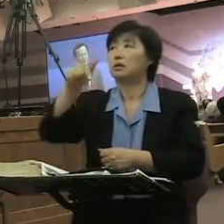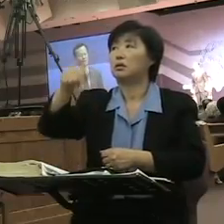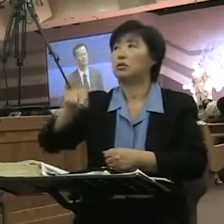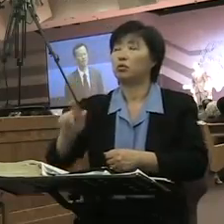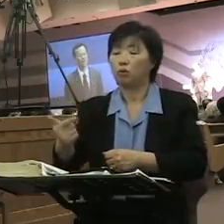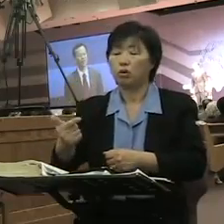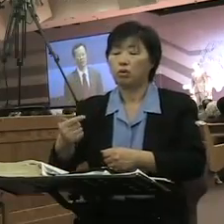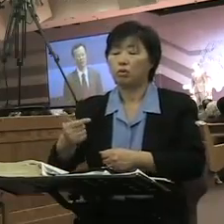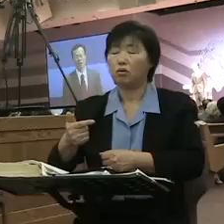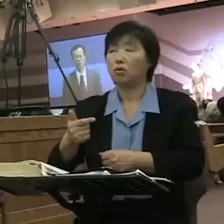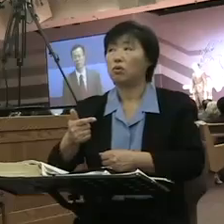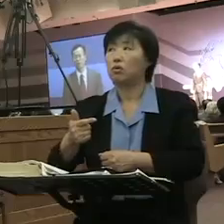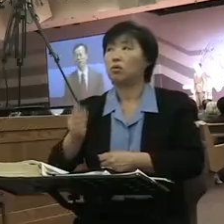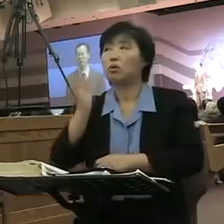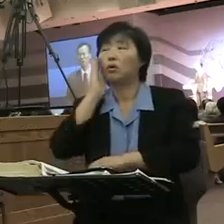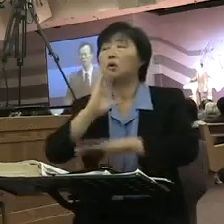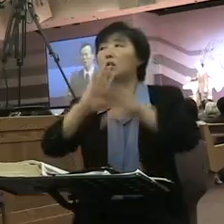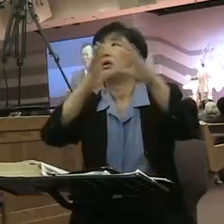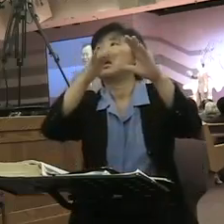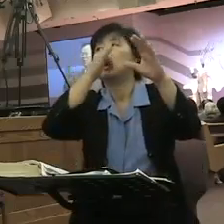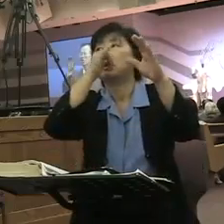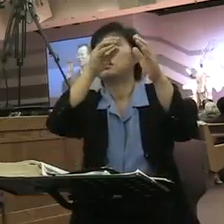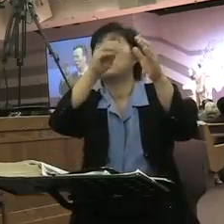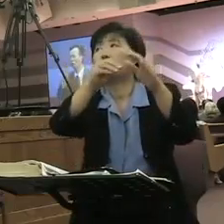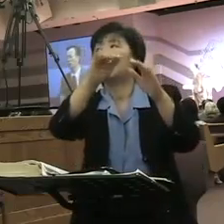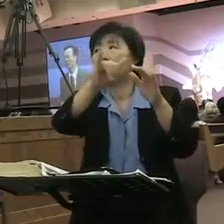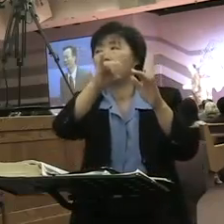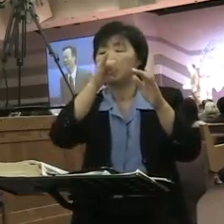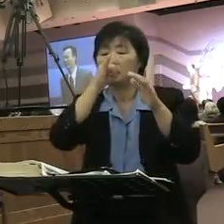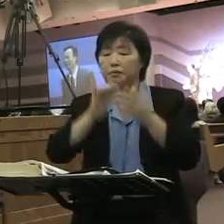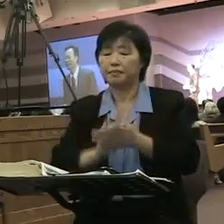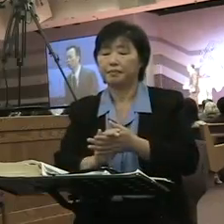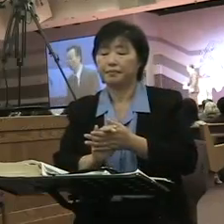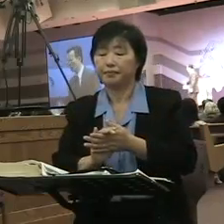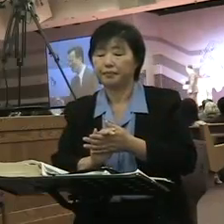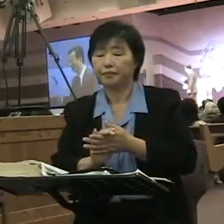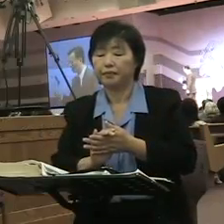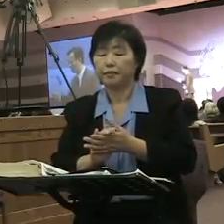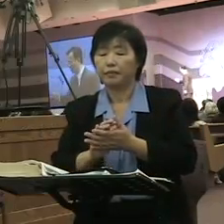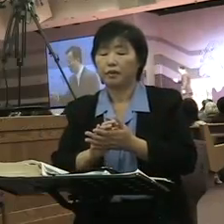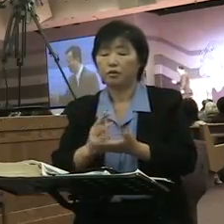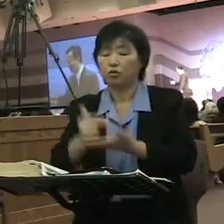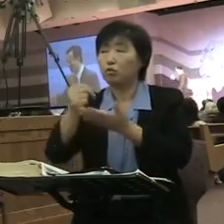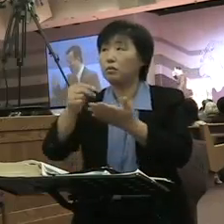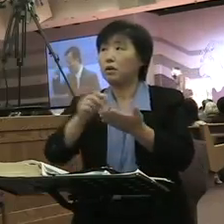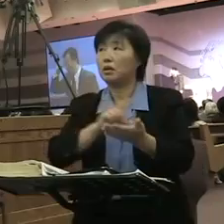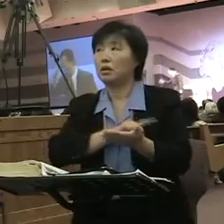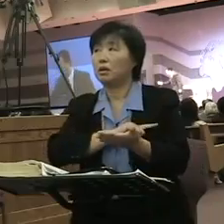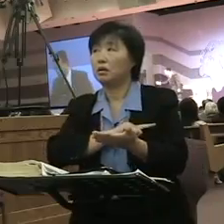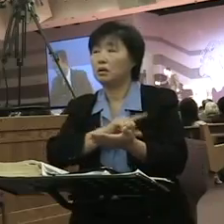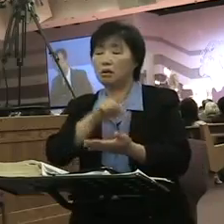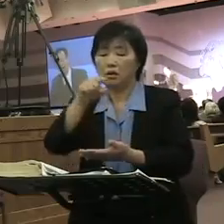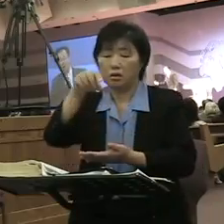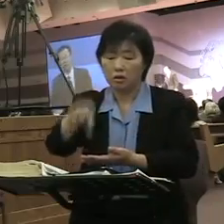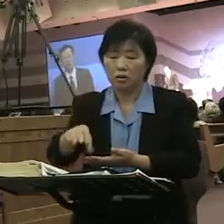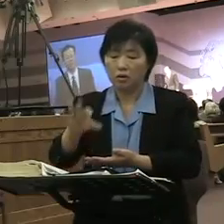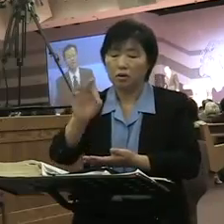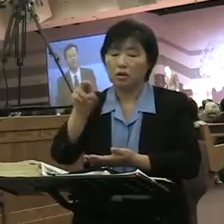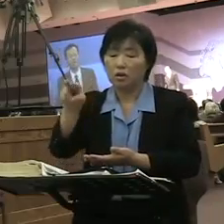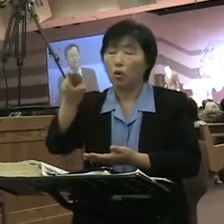거예요. 우리는 예수 그리스도 이름으로 기도한다는 것이 그런 뜻입니다. 주님의 이름으로 기도할 때마다 여기 여권이